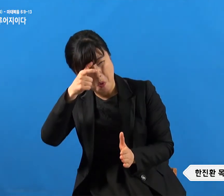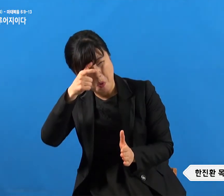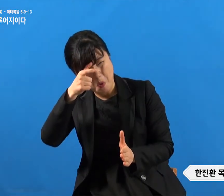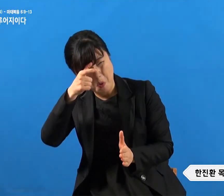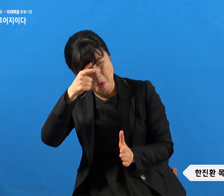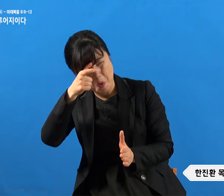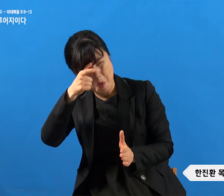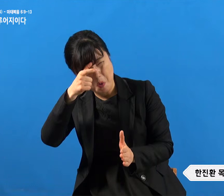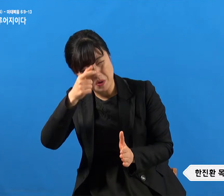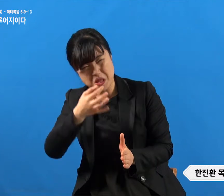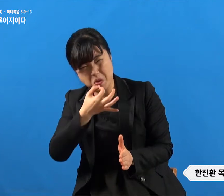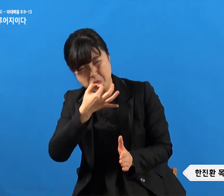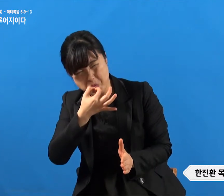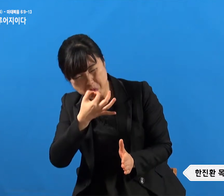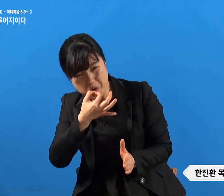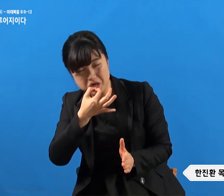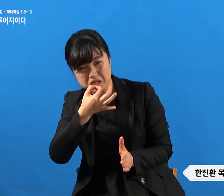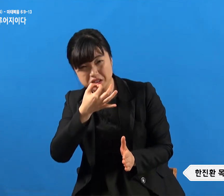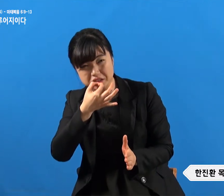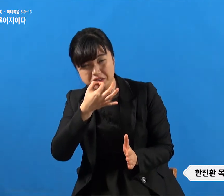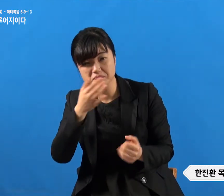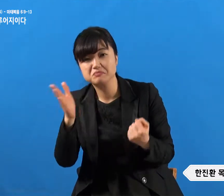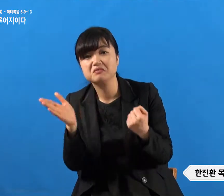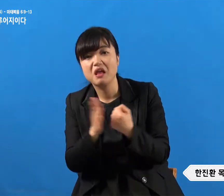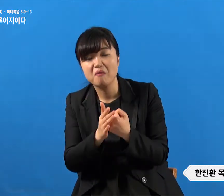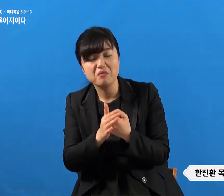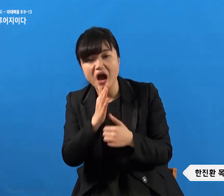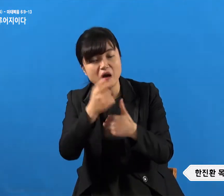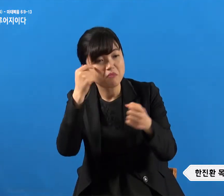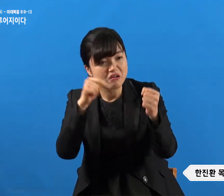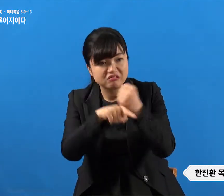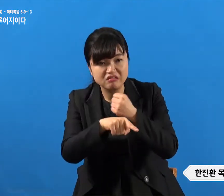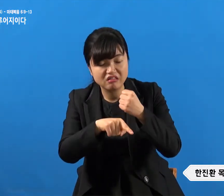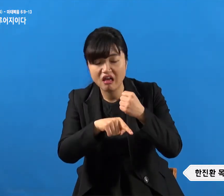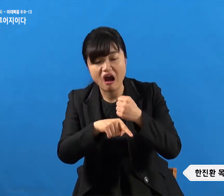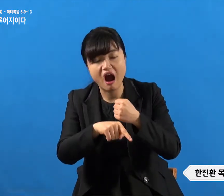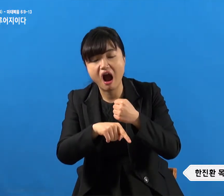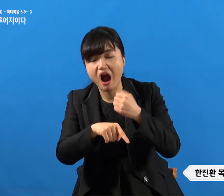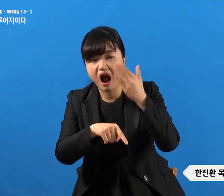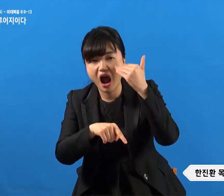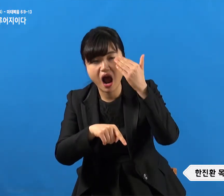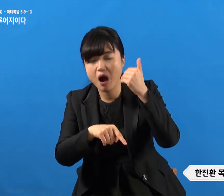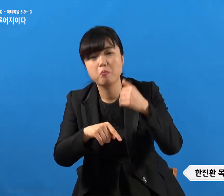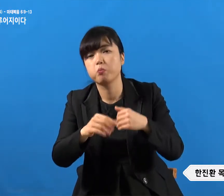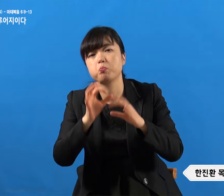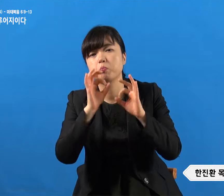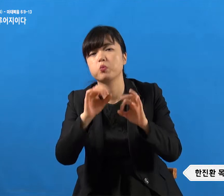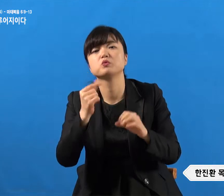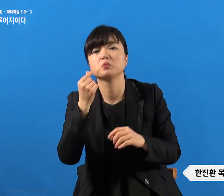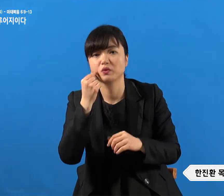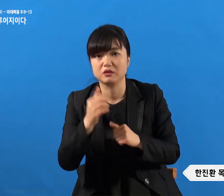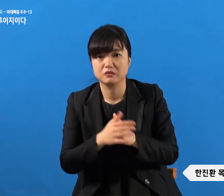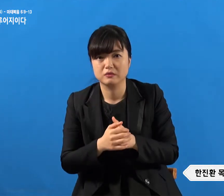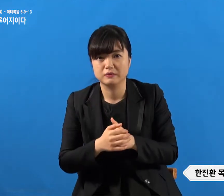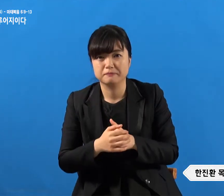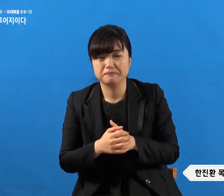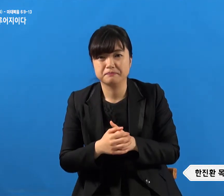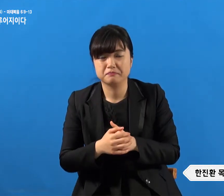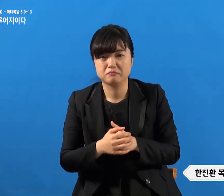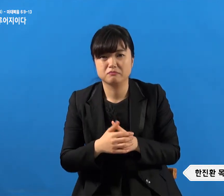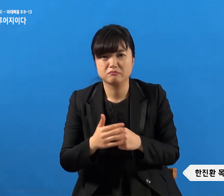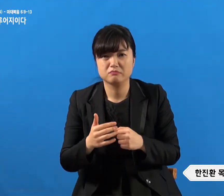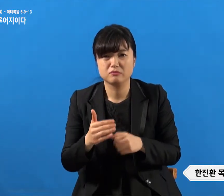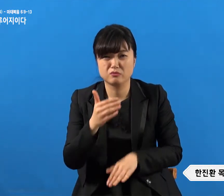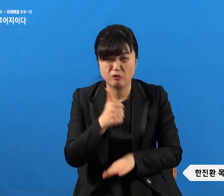앞서버리니까, 내 욕심이 그냥 눈을 가려버리니까, 그러니까 그 뜻을 잘 분별을 못하고 길을 잃어버리는 것입니다.